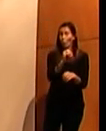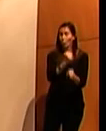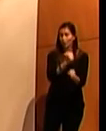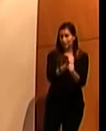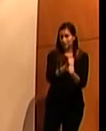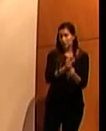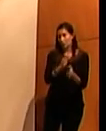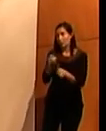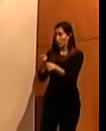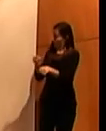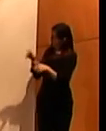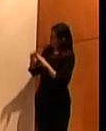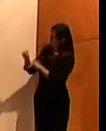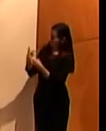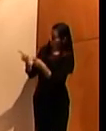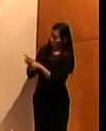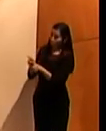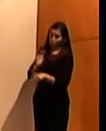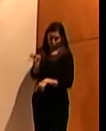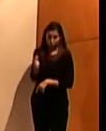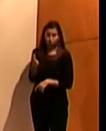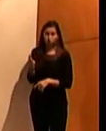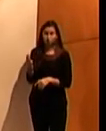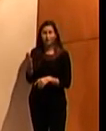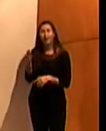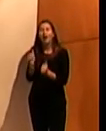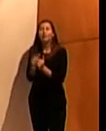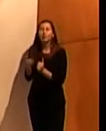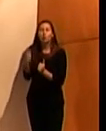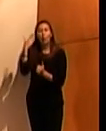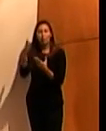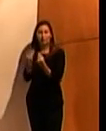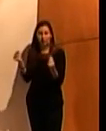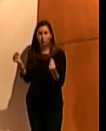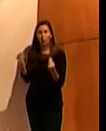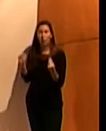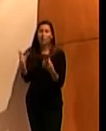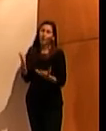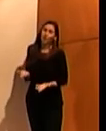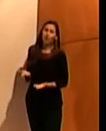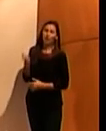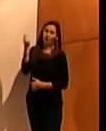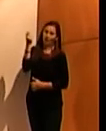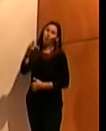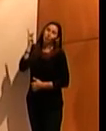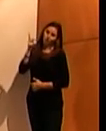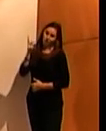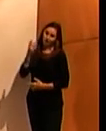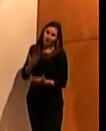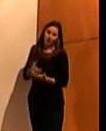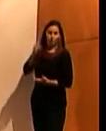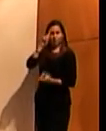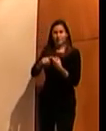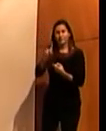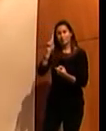Et puis sur l'espace public, comme on disait tout à l'heure. Avec d'autres matériaux, mais on a aussi un peu plus de moyens maintenant. Voilà. Il fallait vraiment initier la démarche